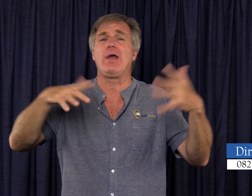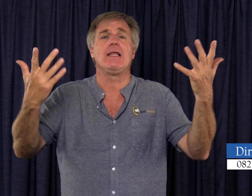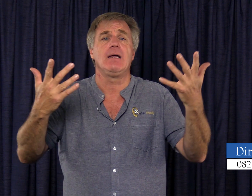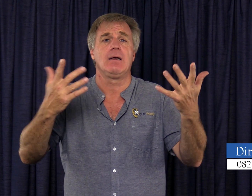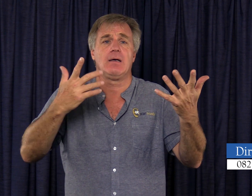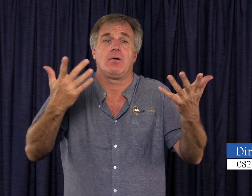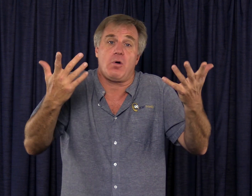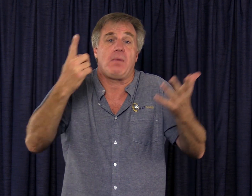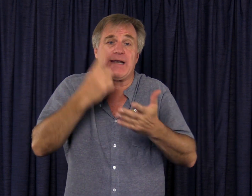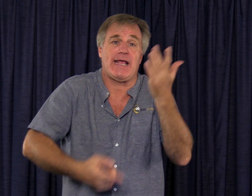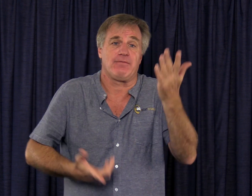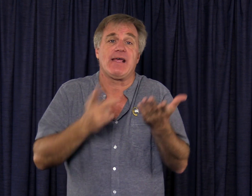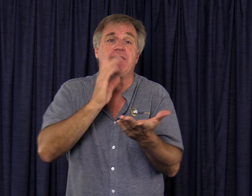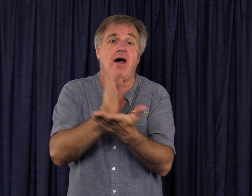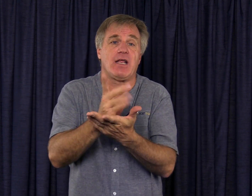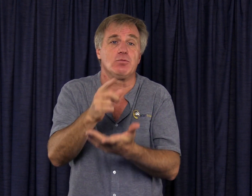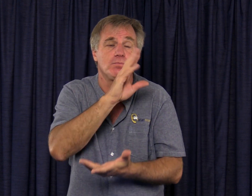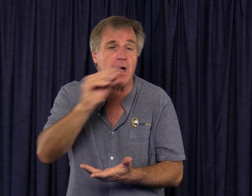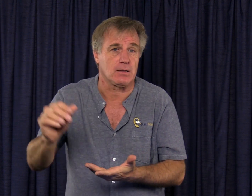einde ook maar net weer die waarheid moes praat.